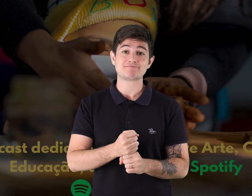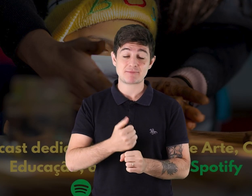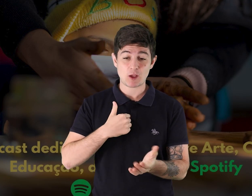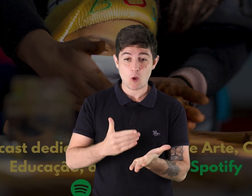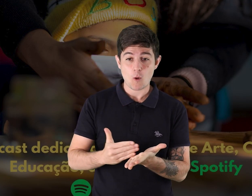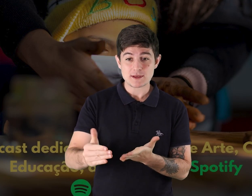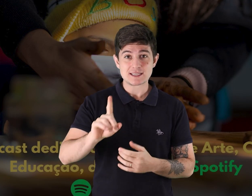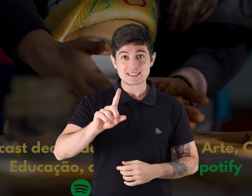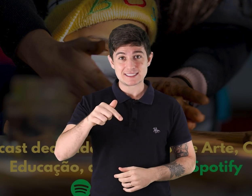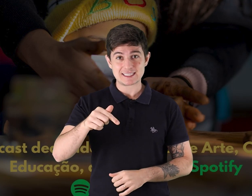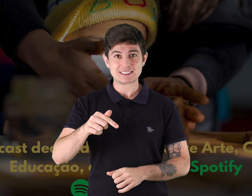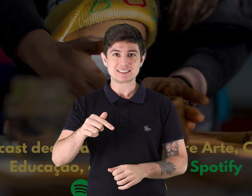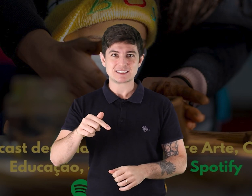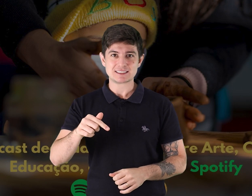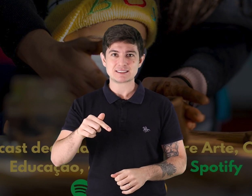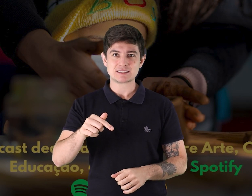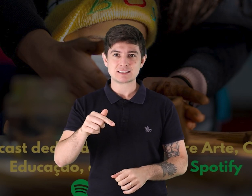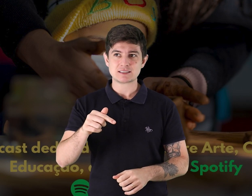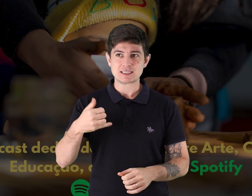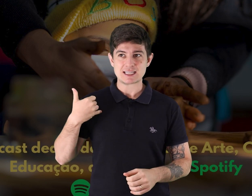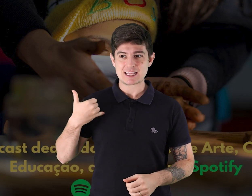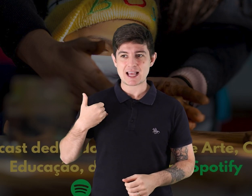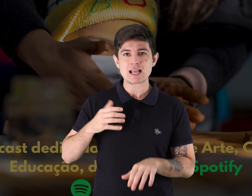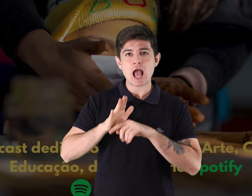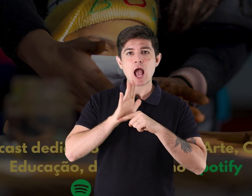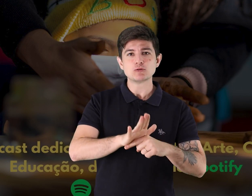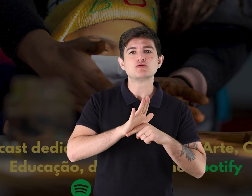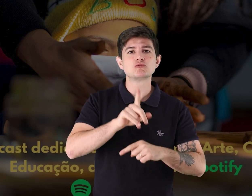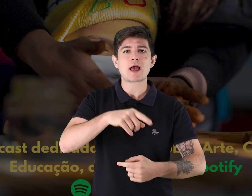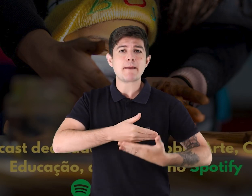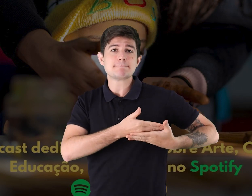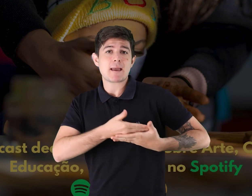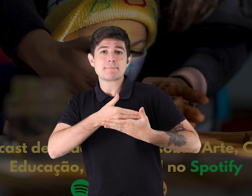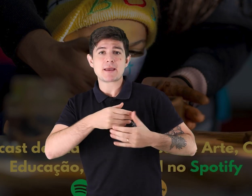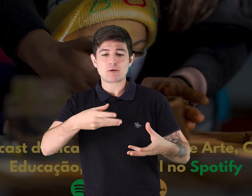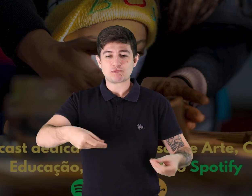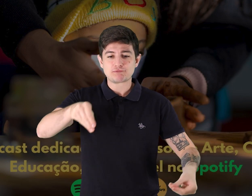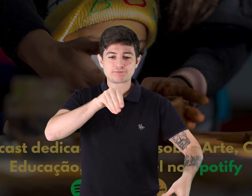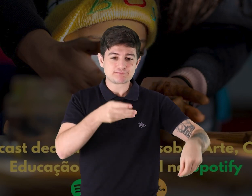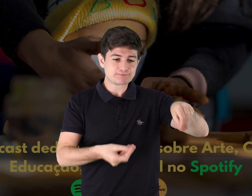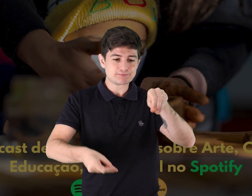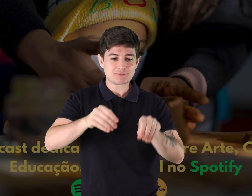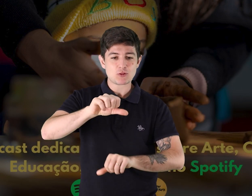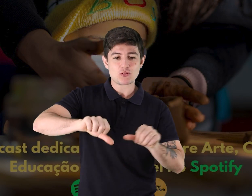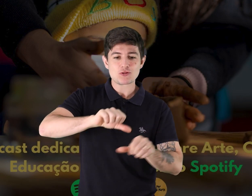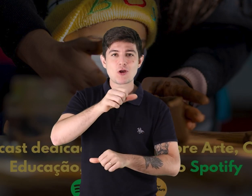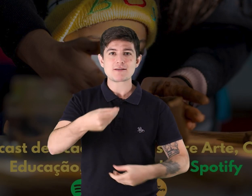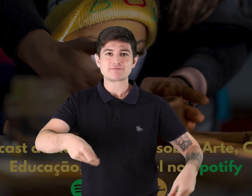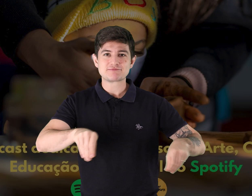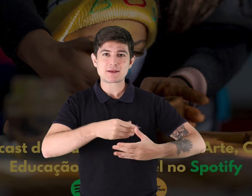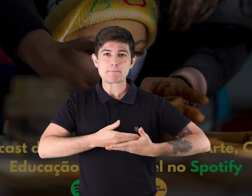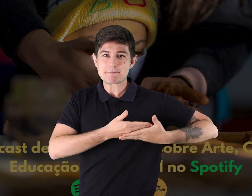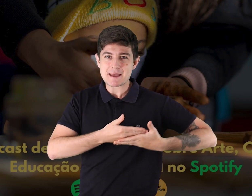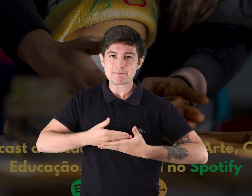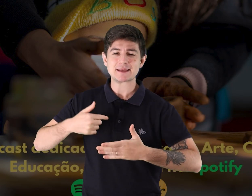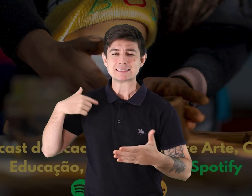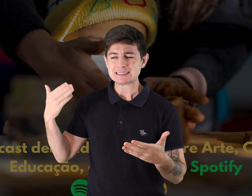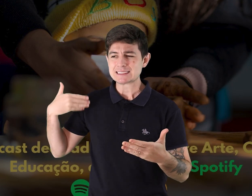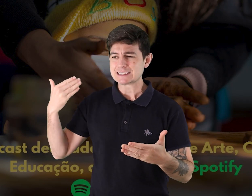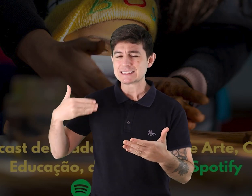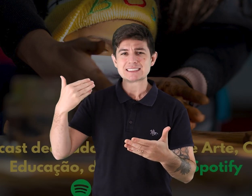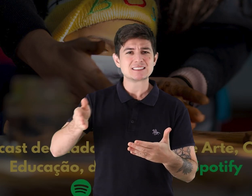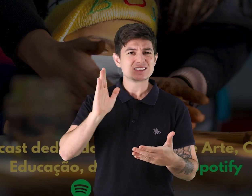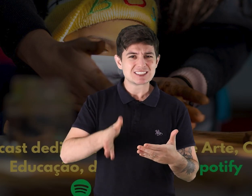anos. Comecei aos 17 anos como uma auxiliar de berçário, inclusive trocando fraldinhas